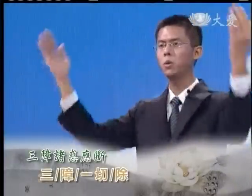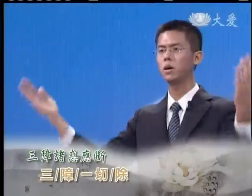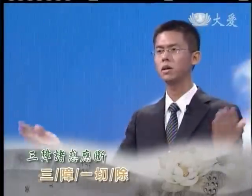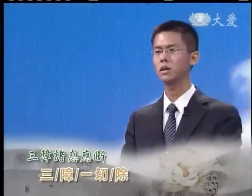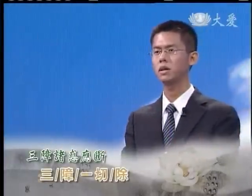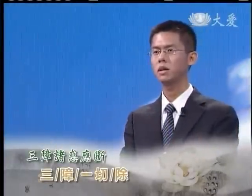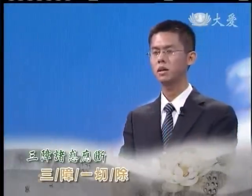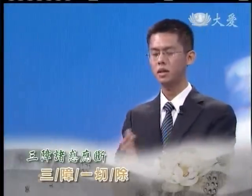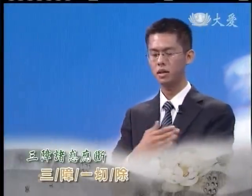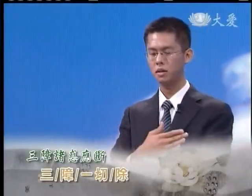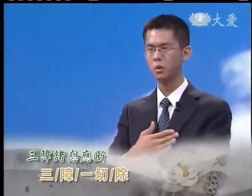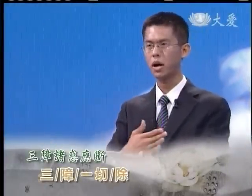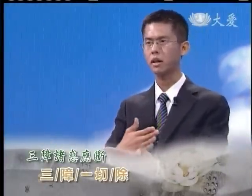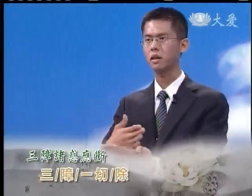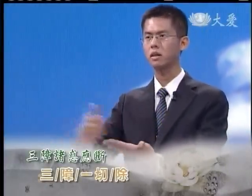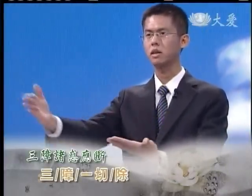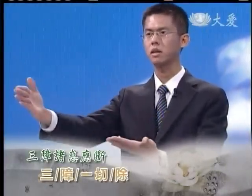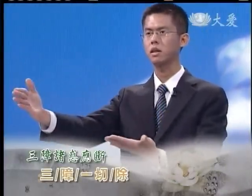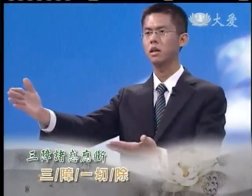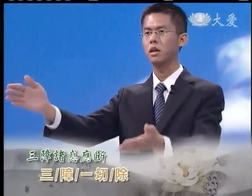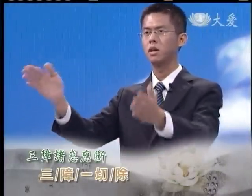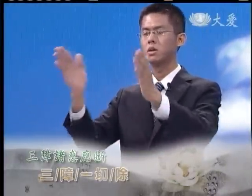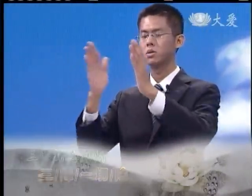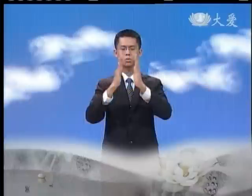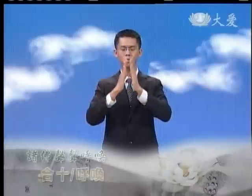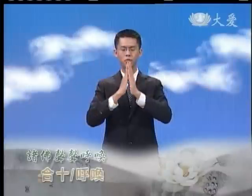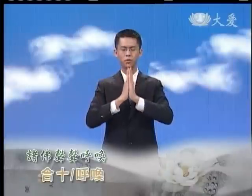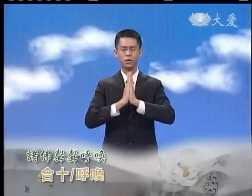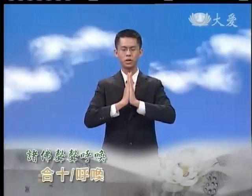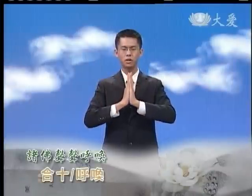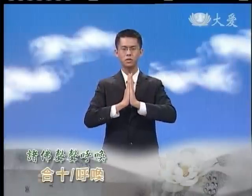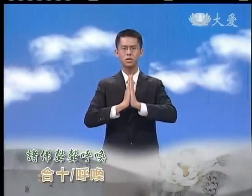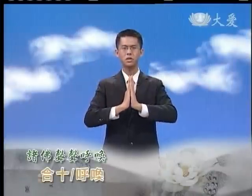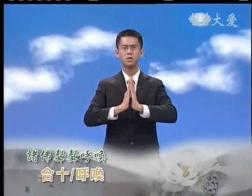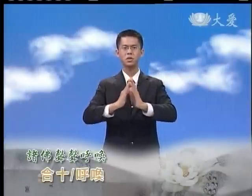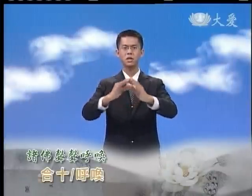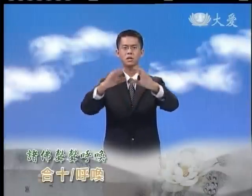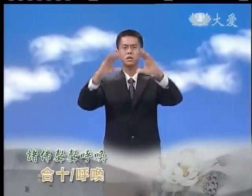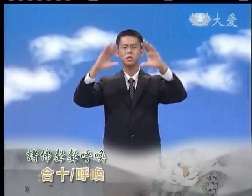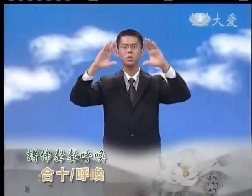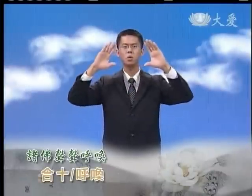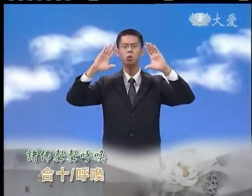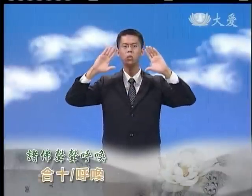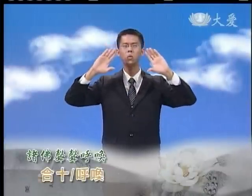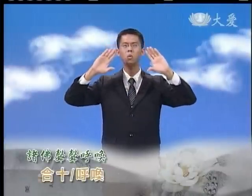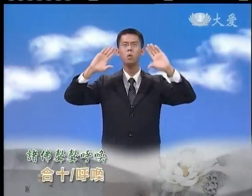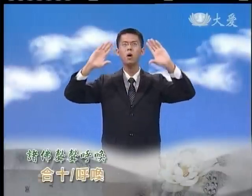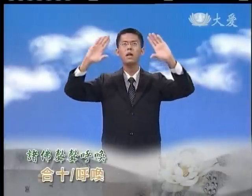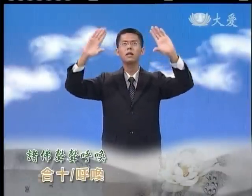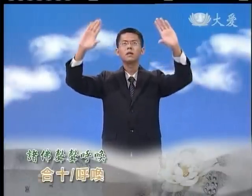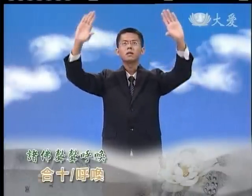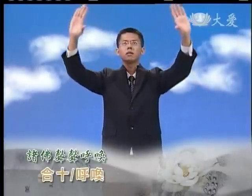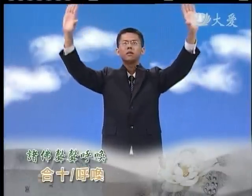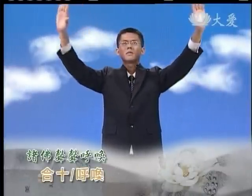惑应断，诸佛声声呼唤。